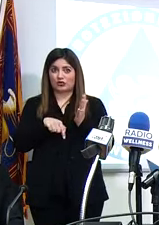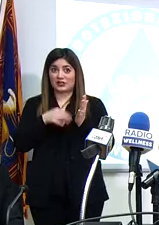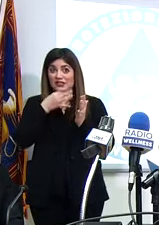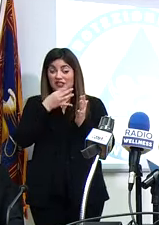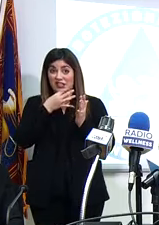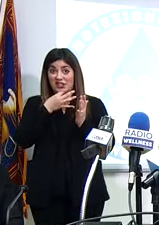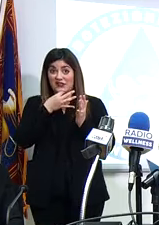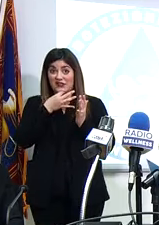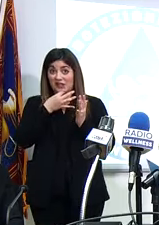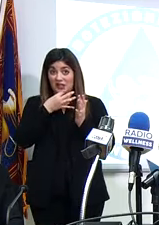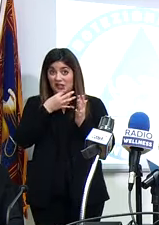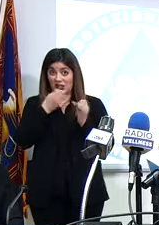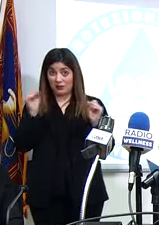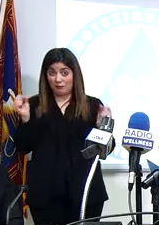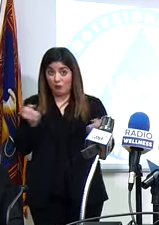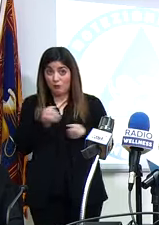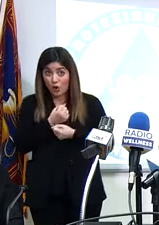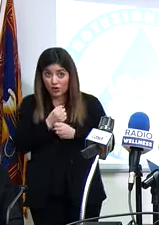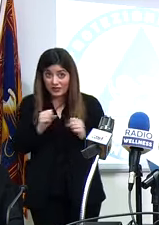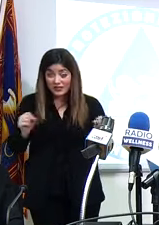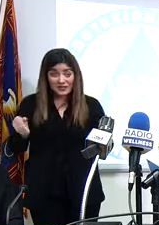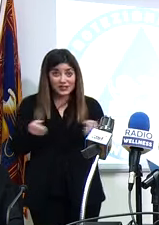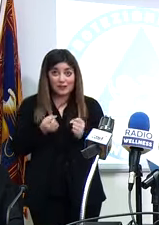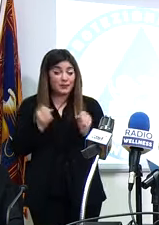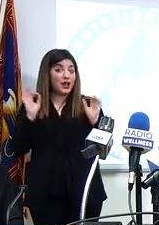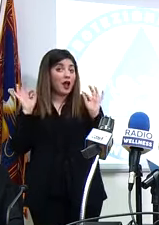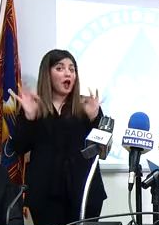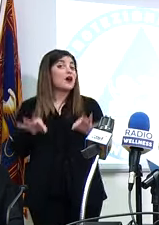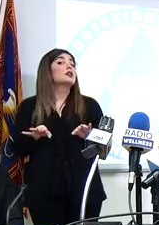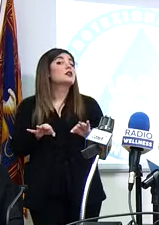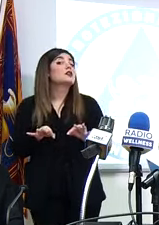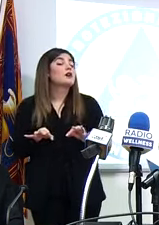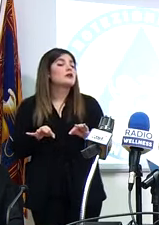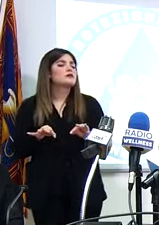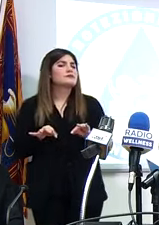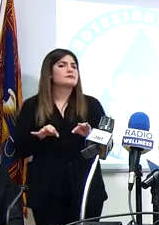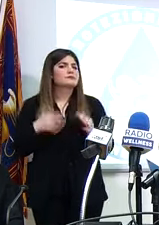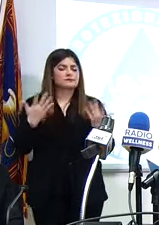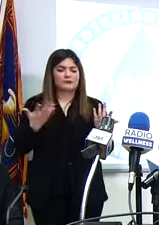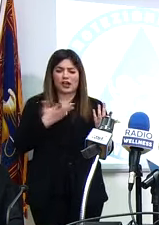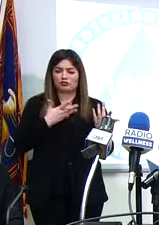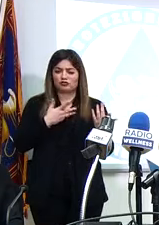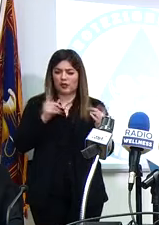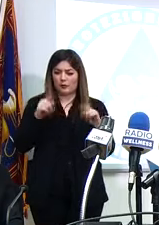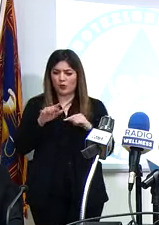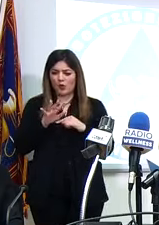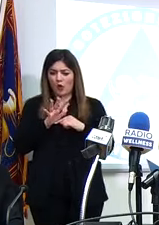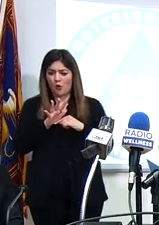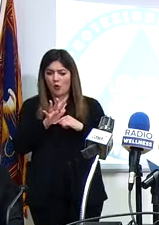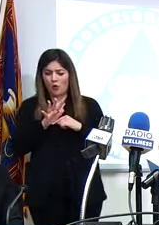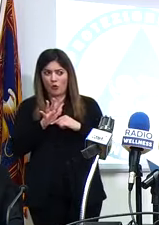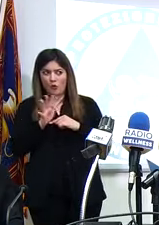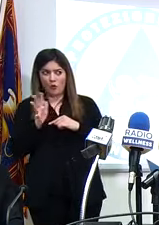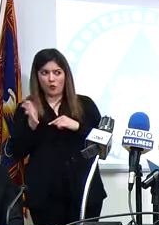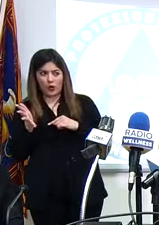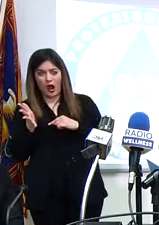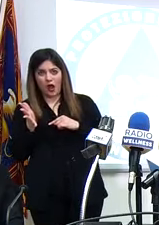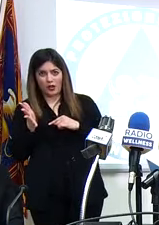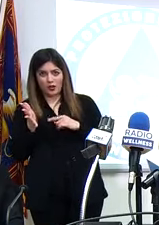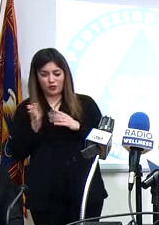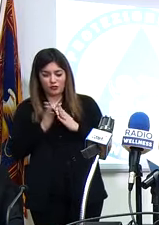ritengo improbabile centrare il traguardo. Dall'altra parte, una sua vecchia conoscenza,